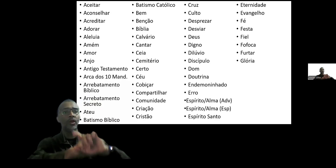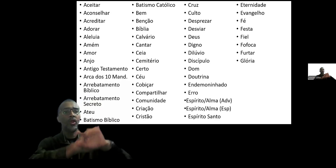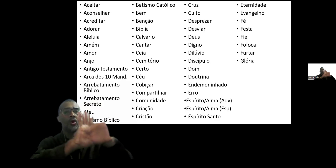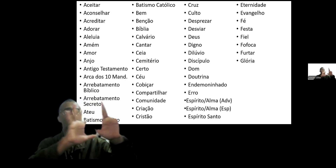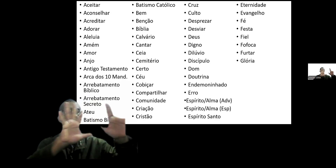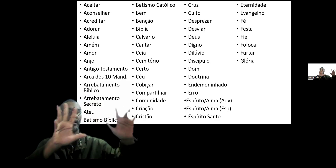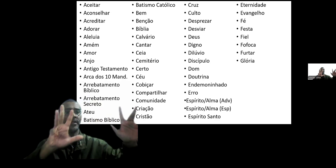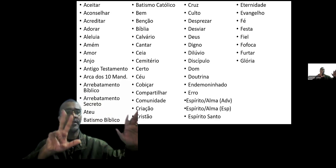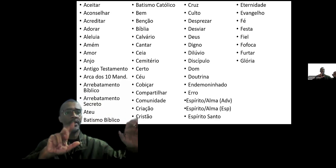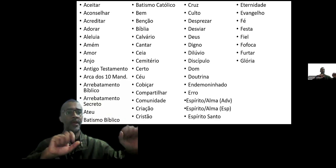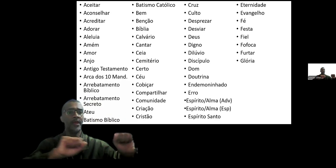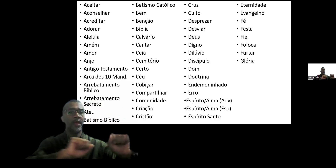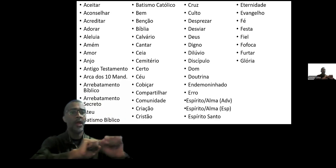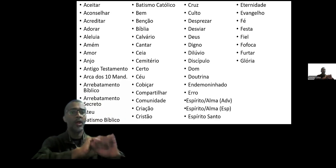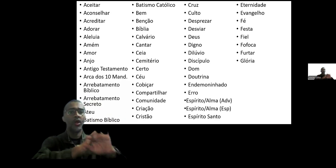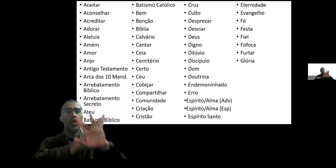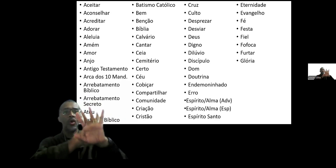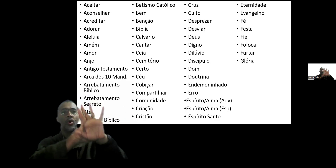assim. Glória, né?